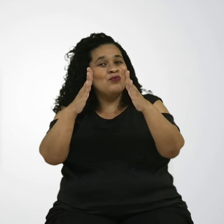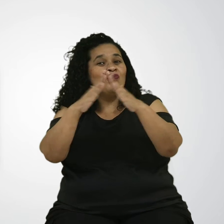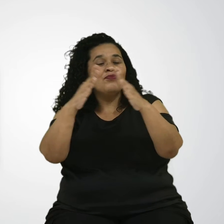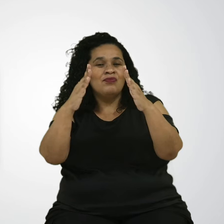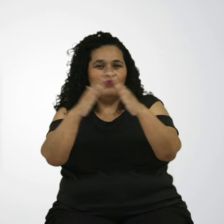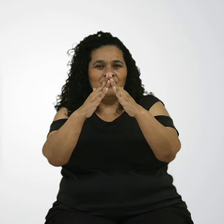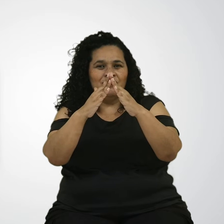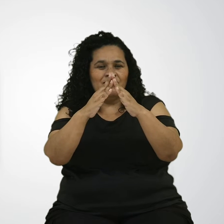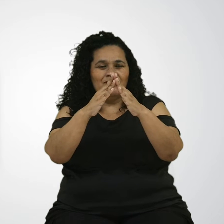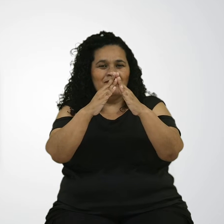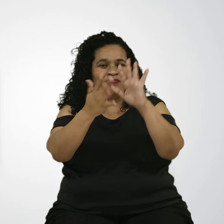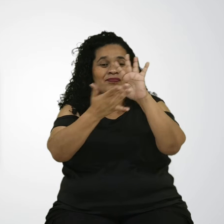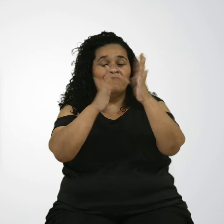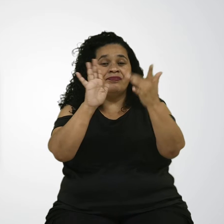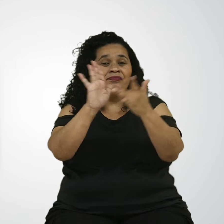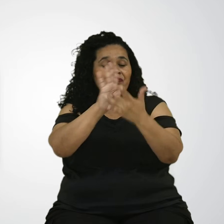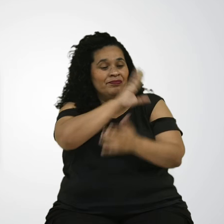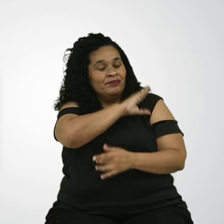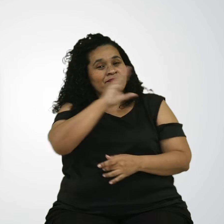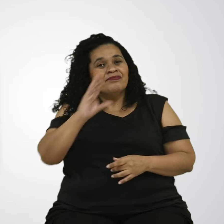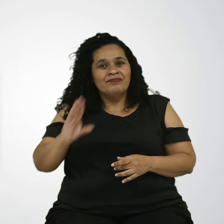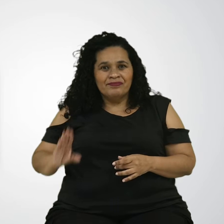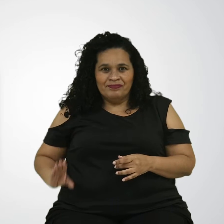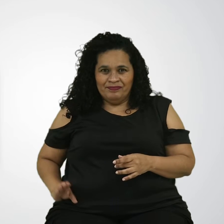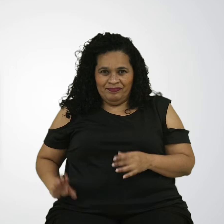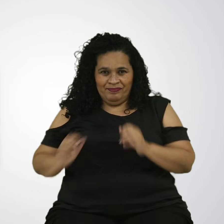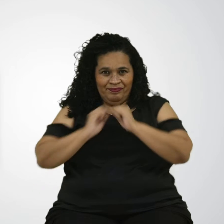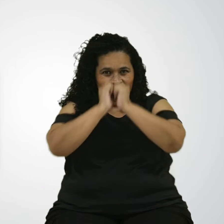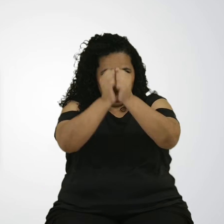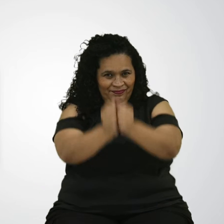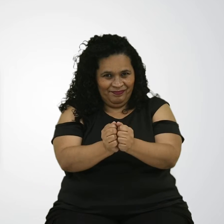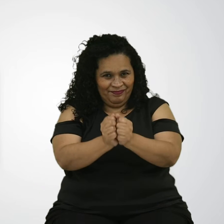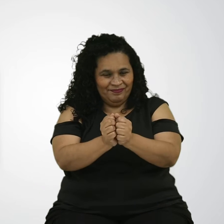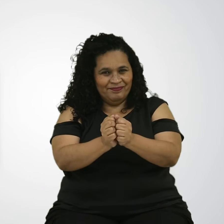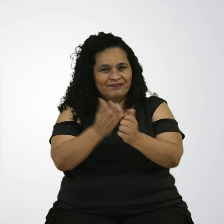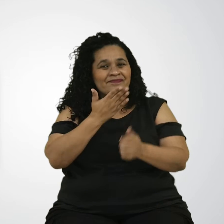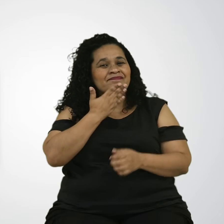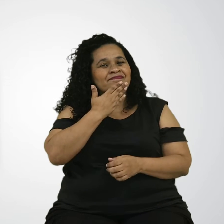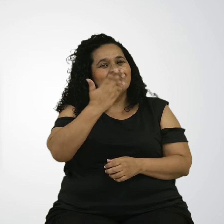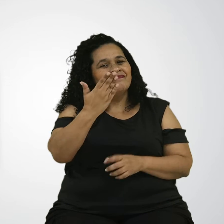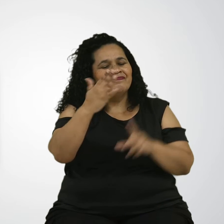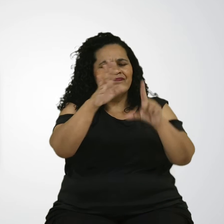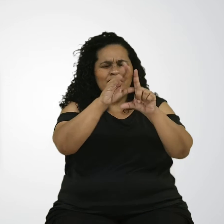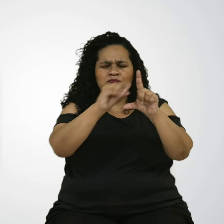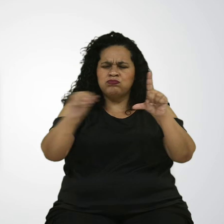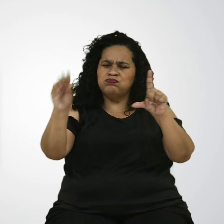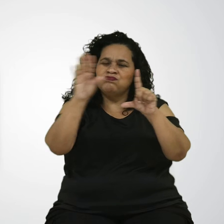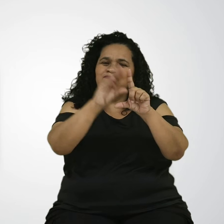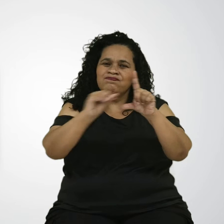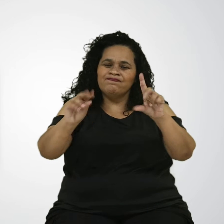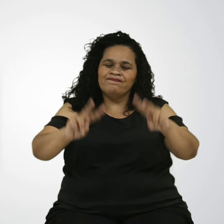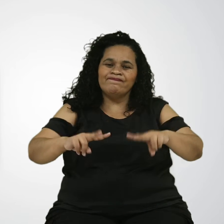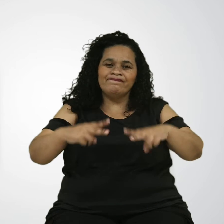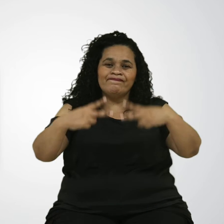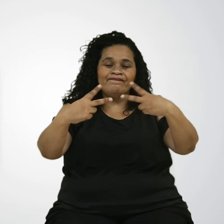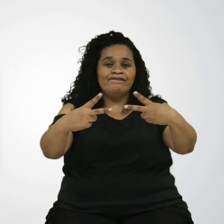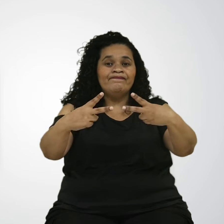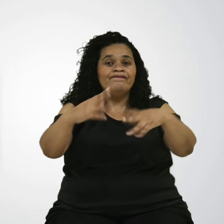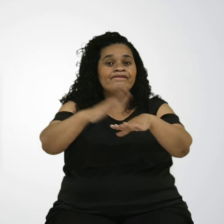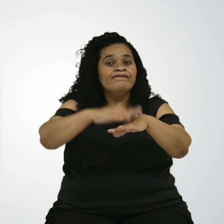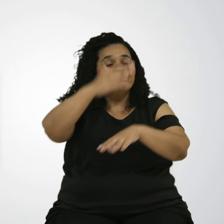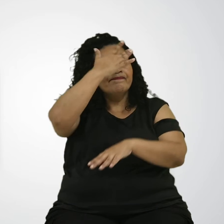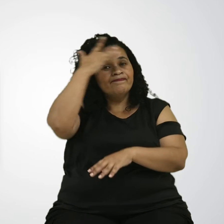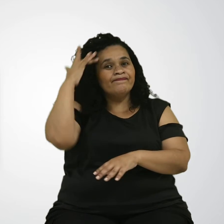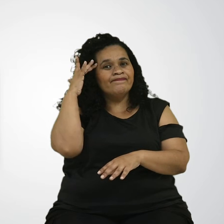está presente. Aproveita esse momento, compartilha esse link aí com seus amigos, compartilha esse link com as pessoas da